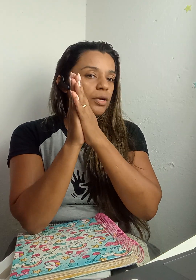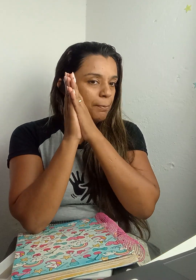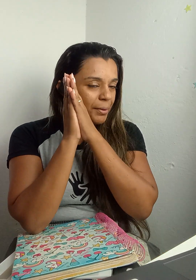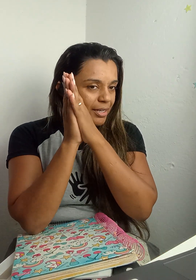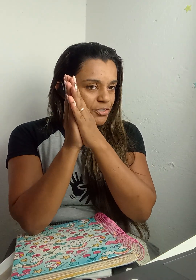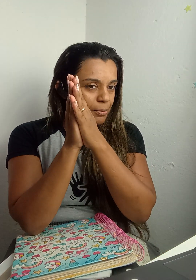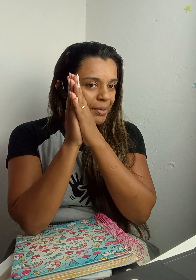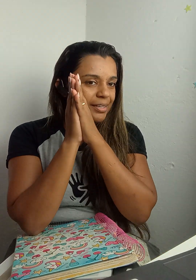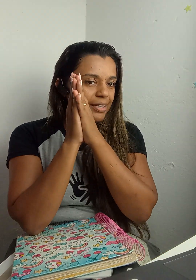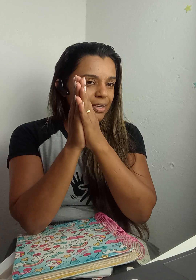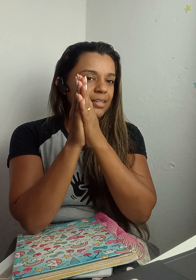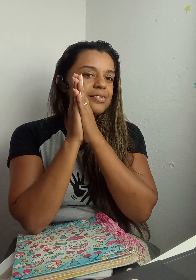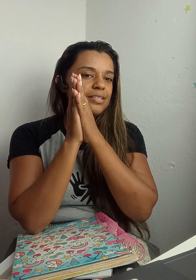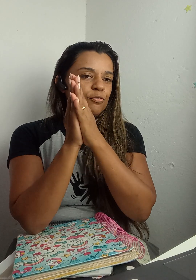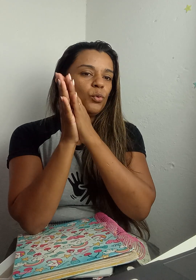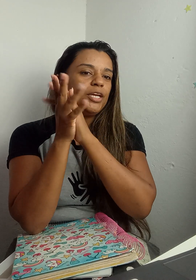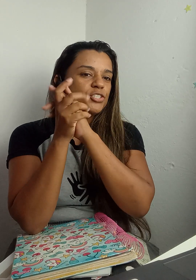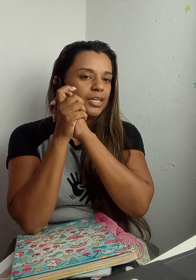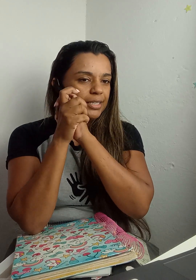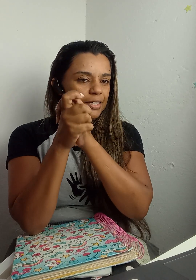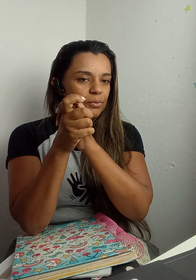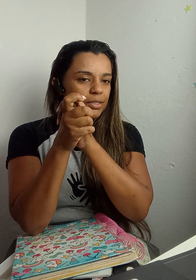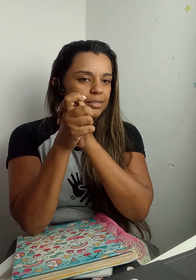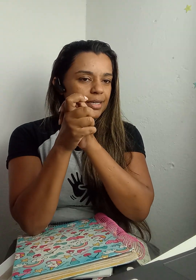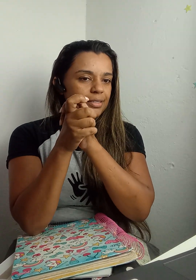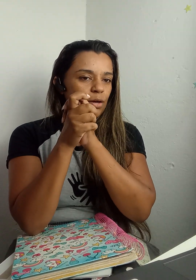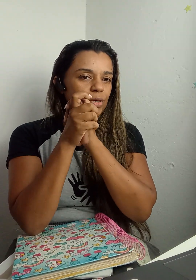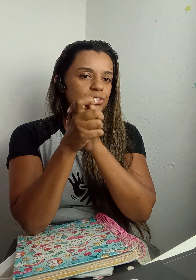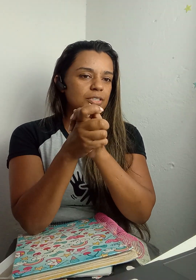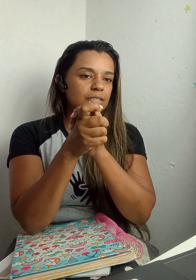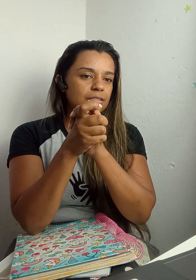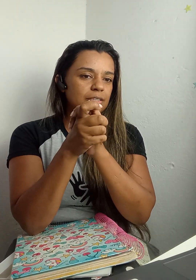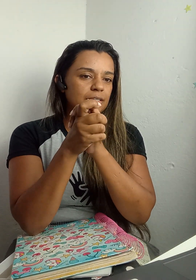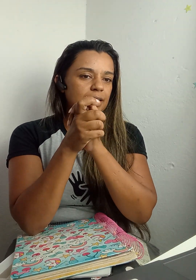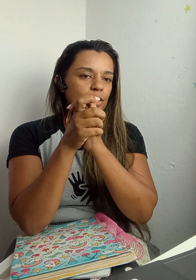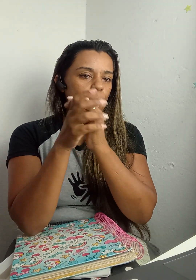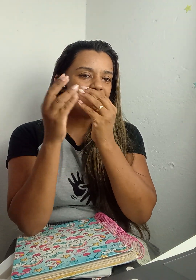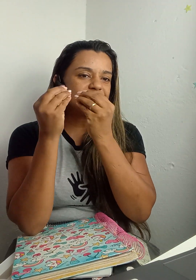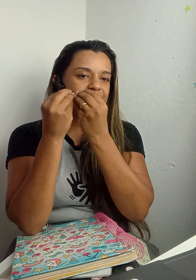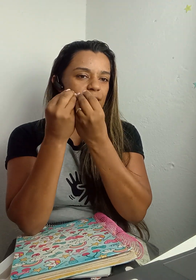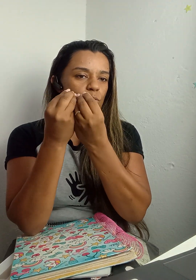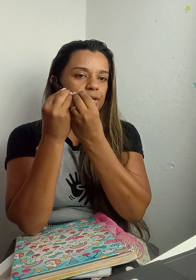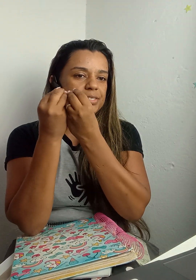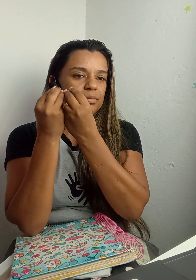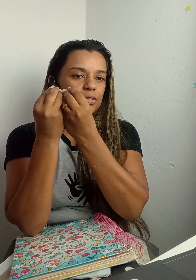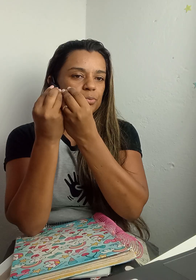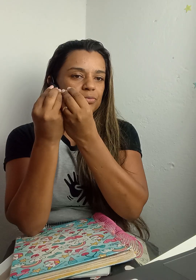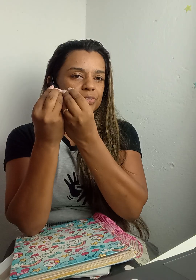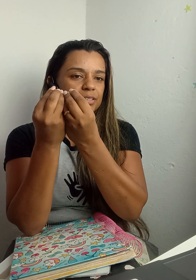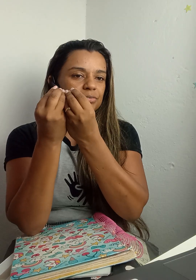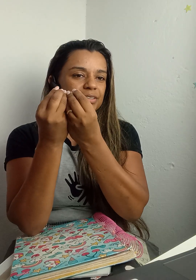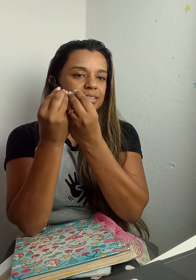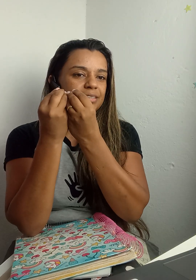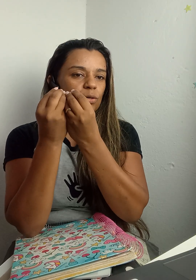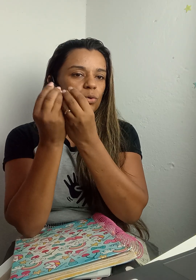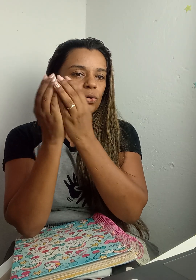em prática para quem quer ser fluente na língua, tá? Não adianta eu passar o conhecimento para vocês e vocês não